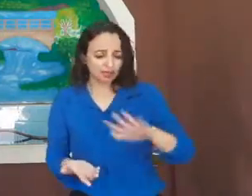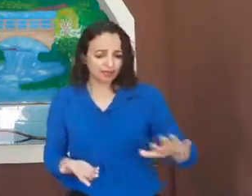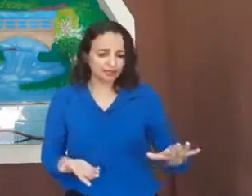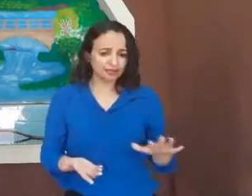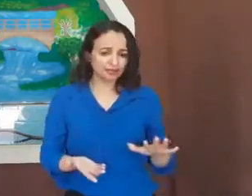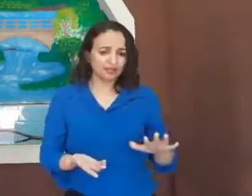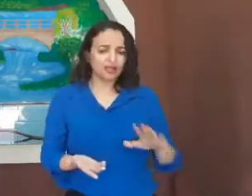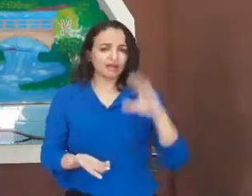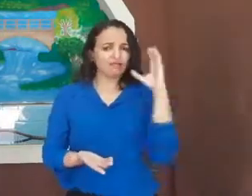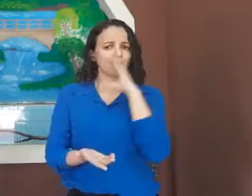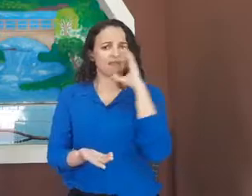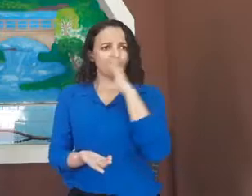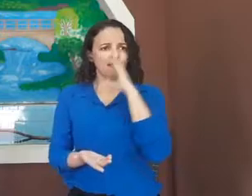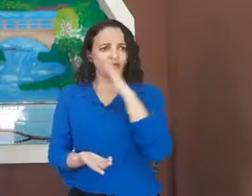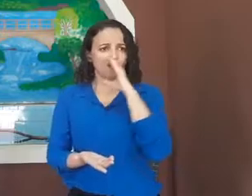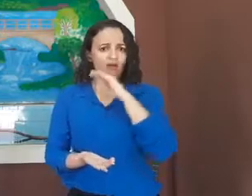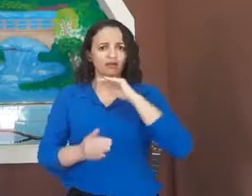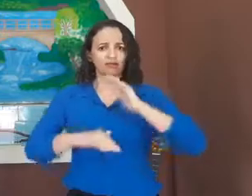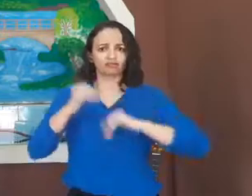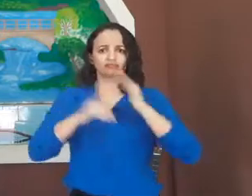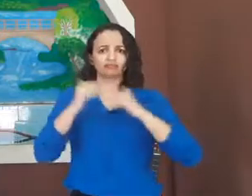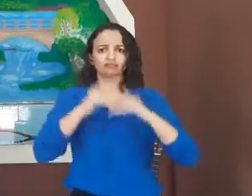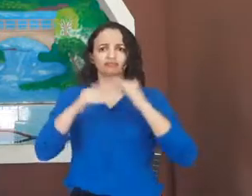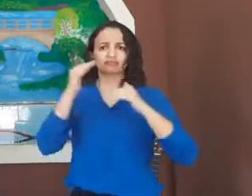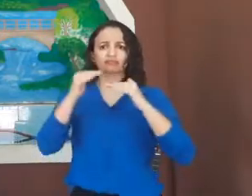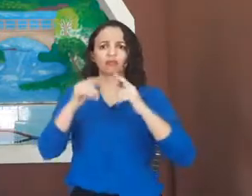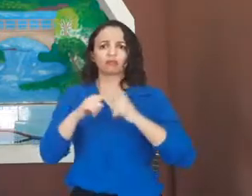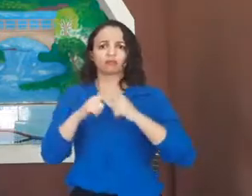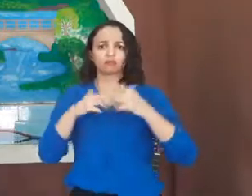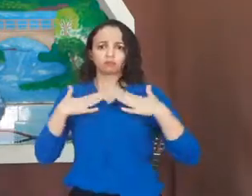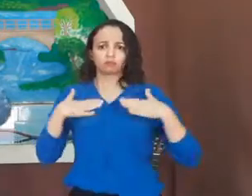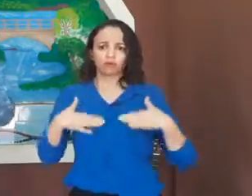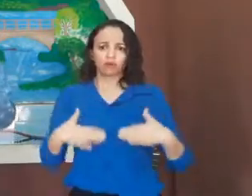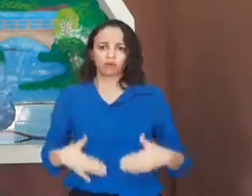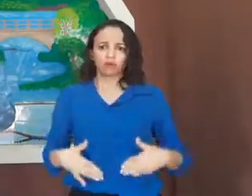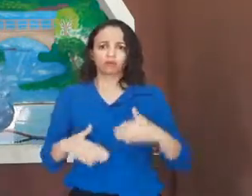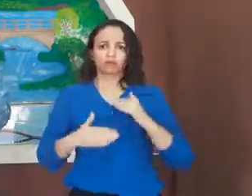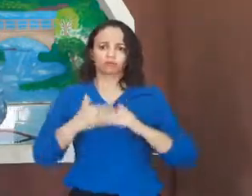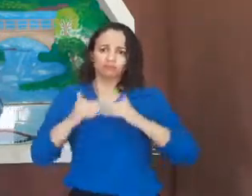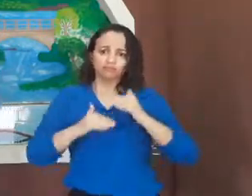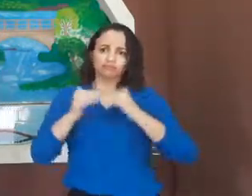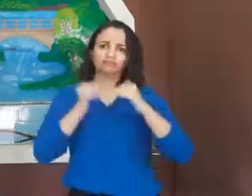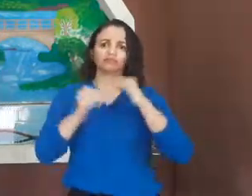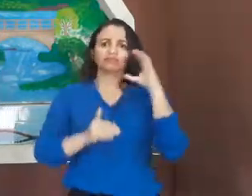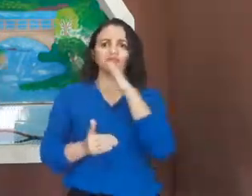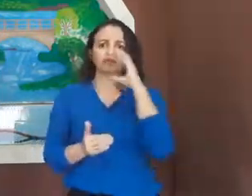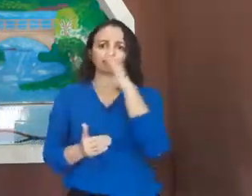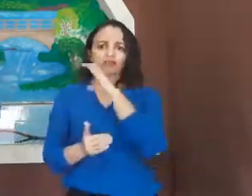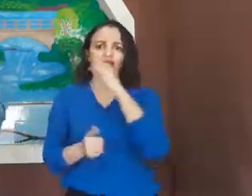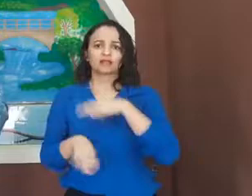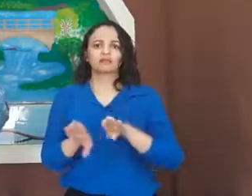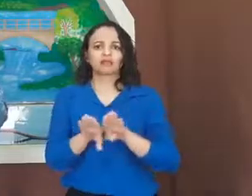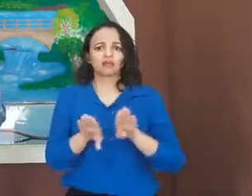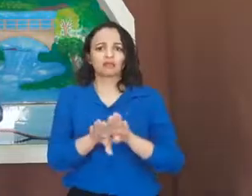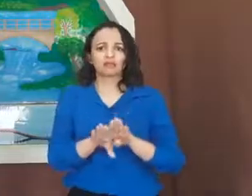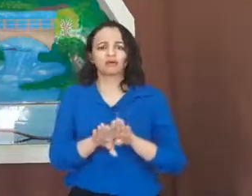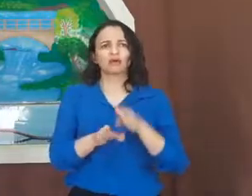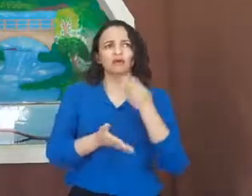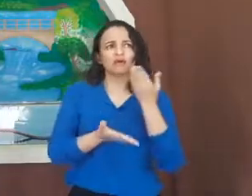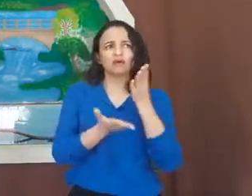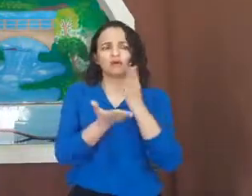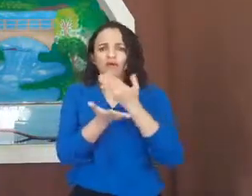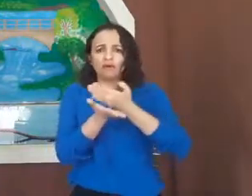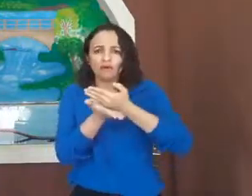logo já estão desenvolvendo o corpo mais rápido e até assumindo atitudes que